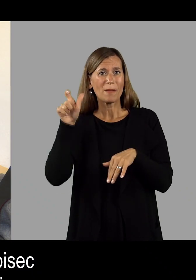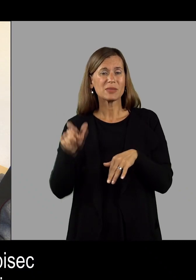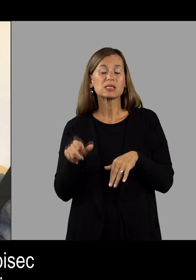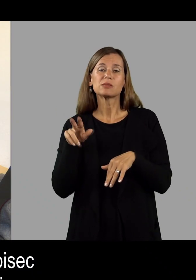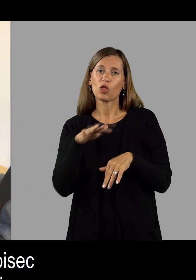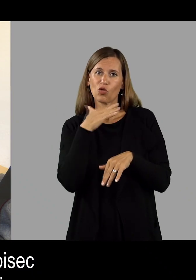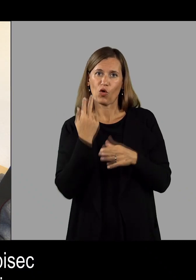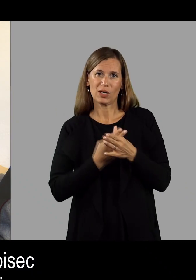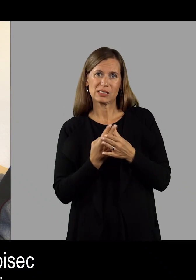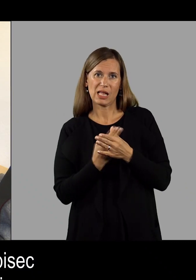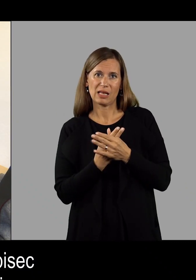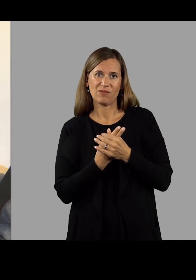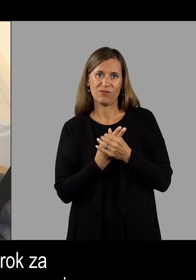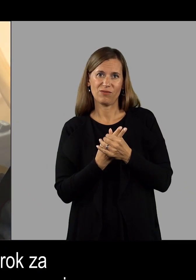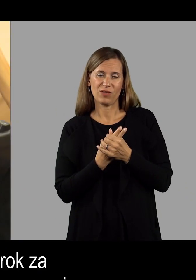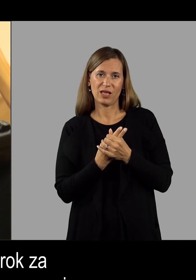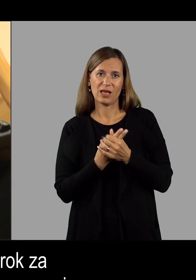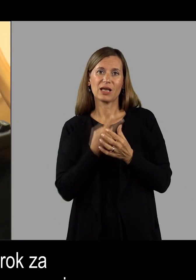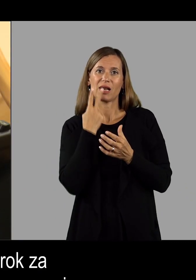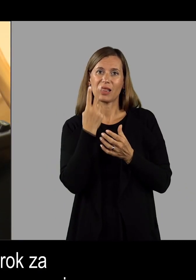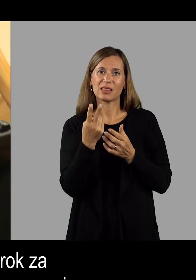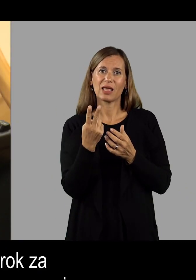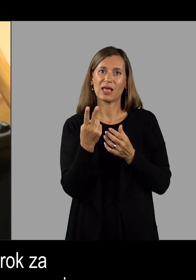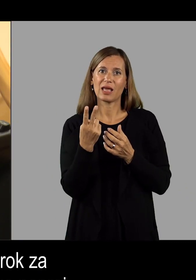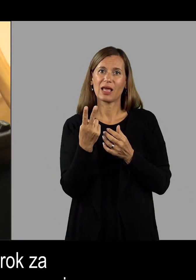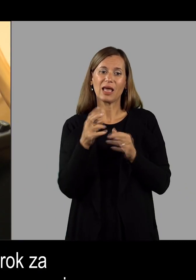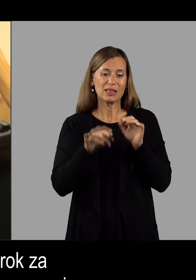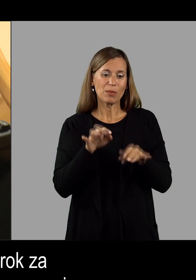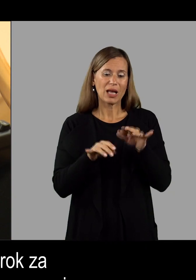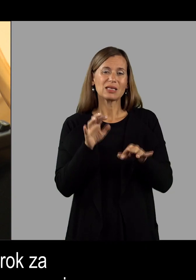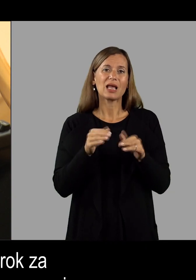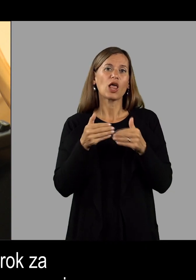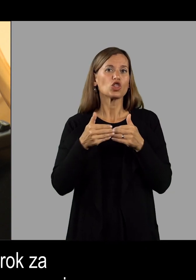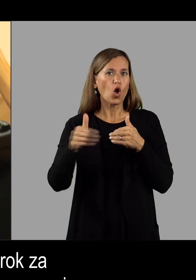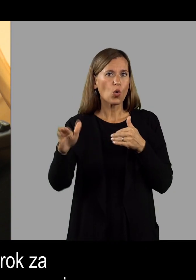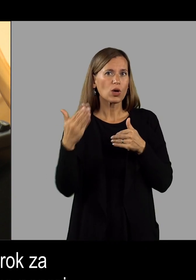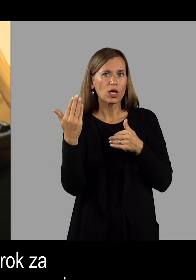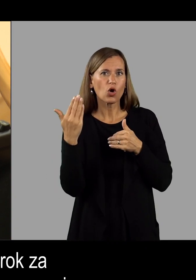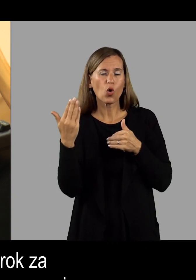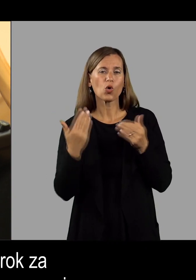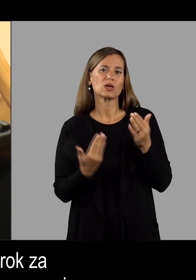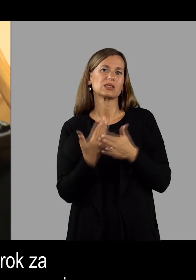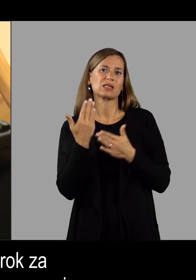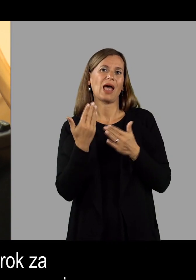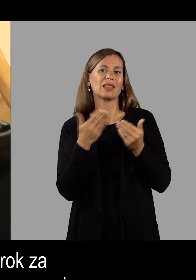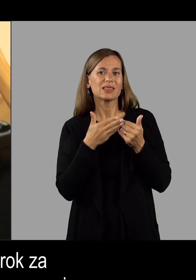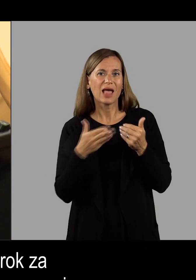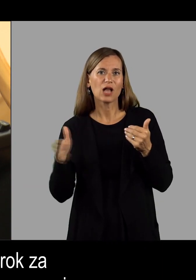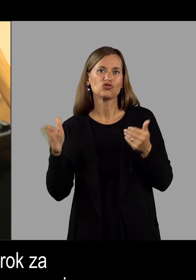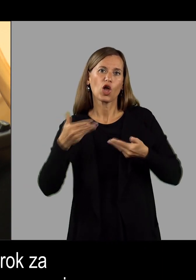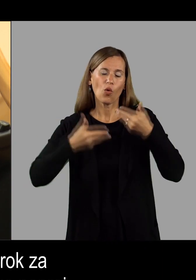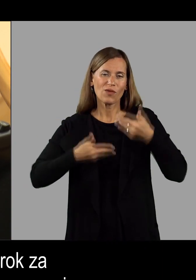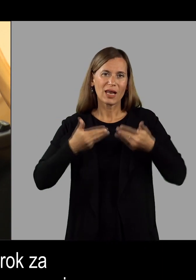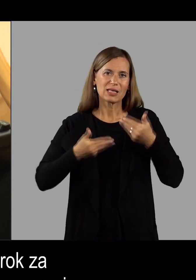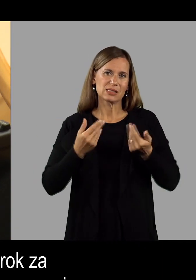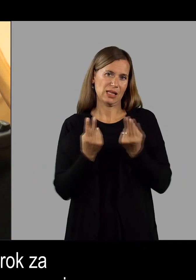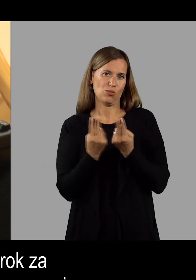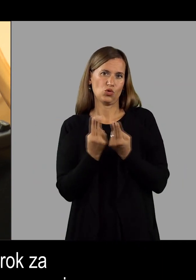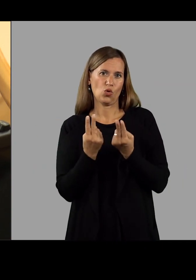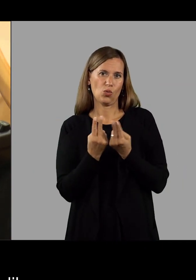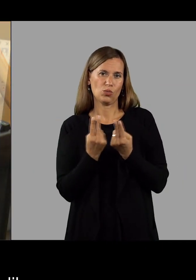lahko pripelje do določenih težav z zapestjem, recimo karpalni živec in tako naprej. Velotype tipkovnica pa lahko dosega 800